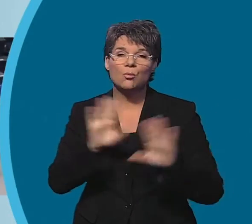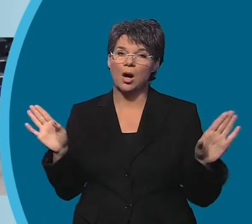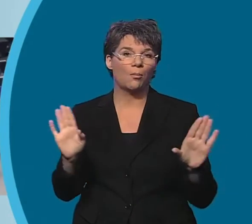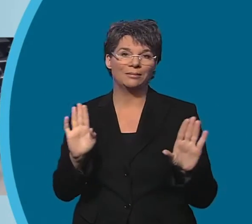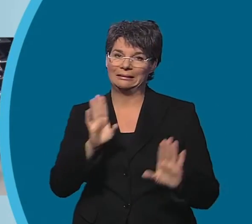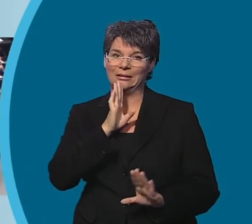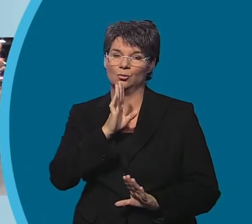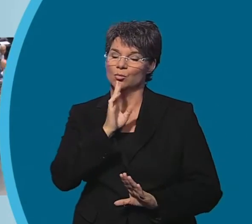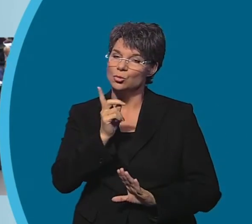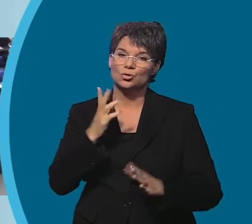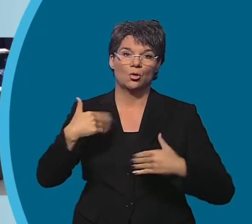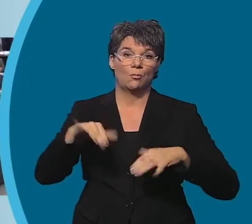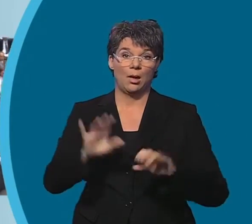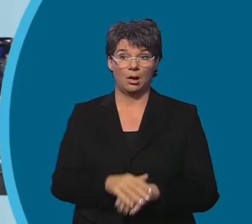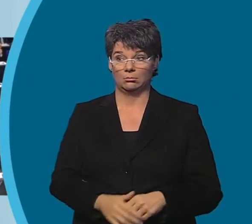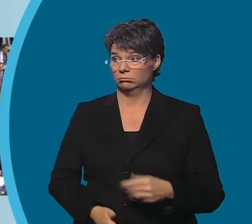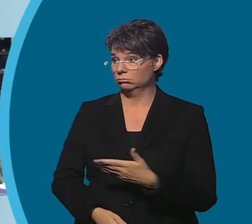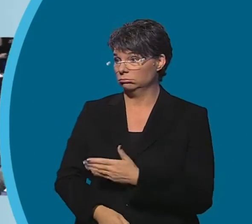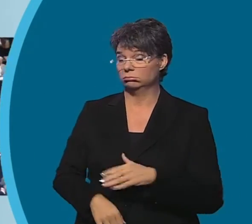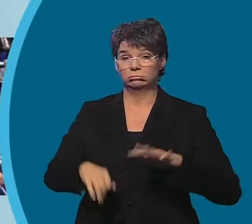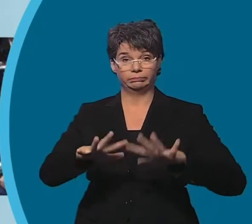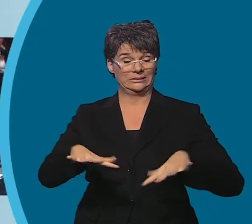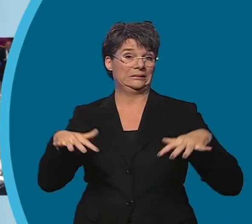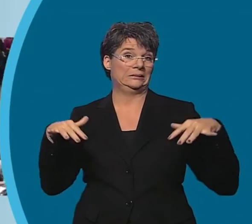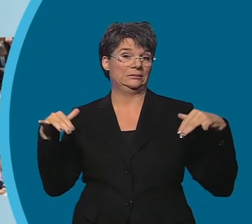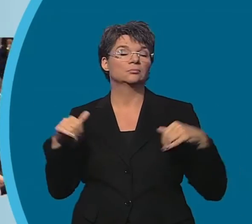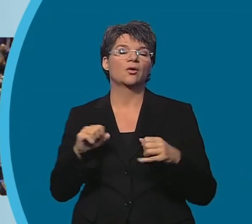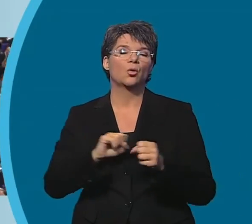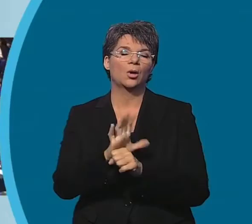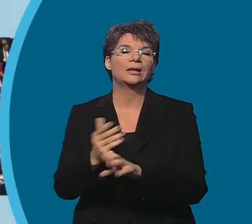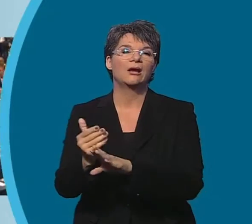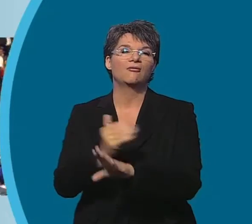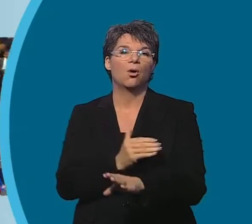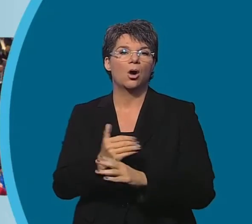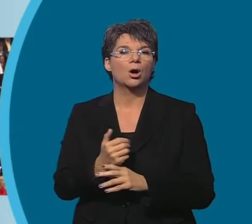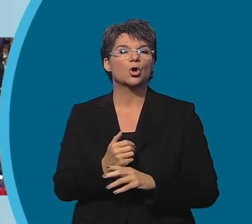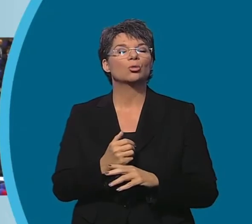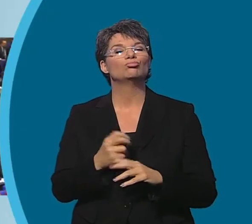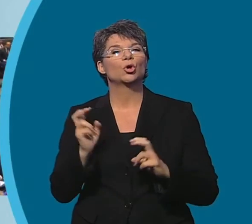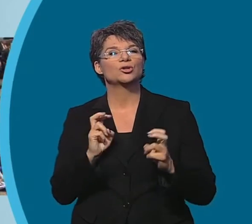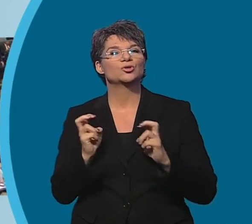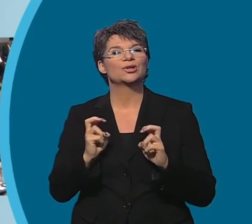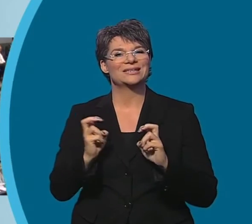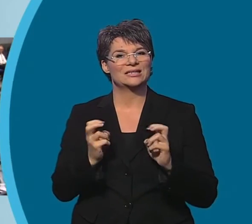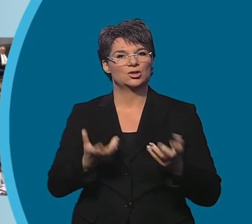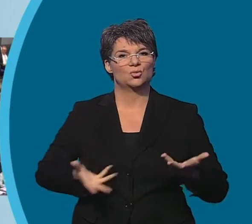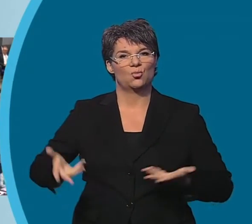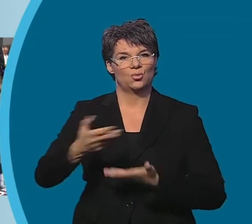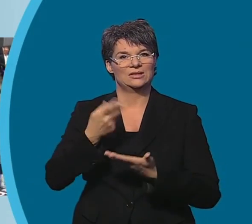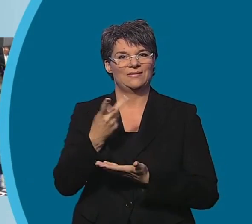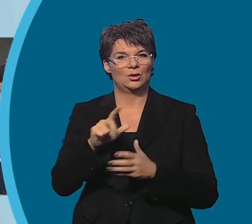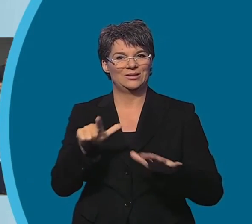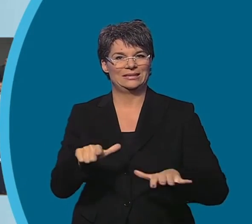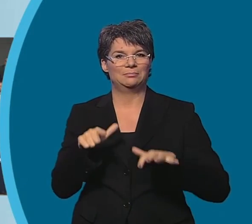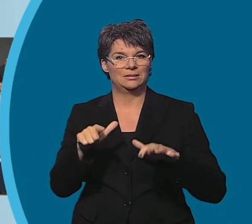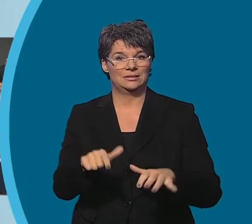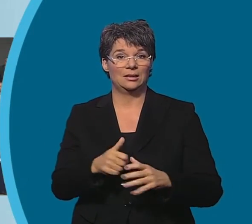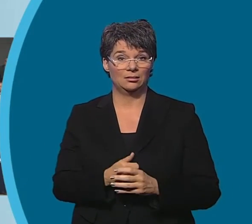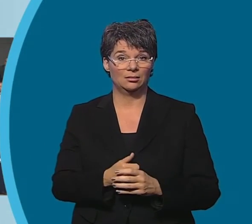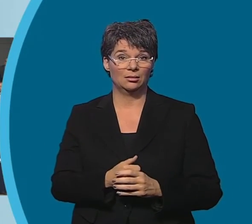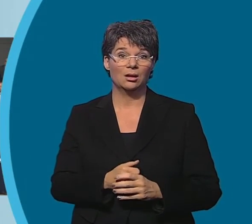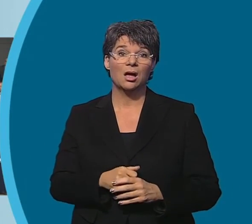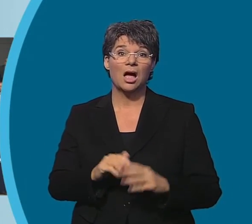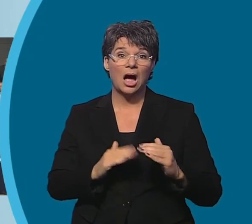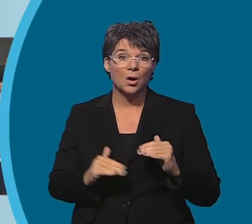ist so voll wie nie. Das war vor Corona. Bilder von der konstituierenden Sitzung 2017. Überhang und Ausgleichsmandate sorgen